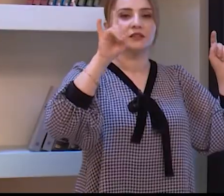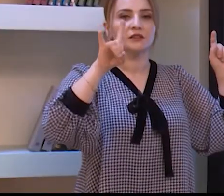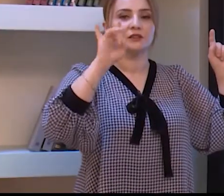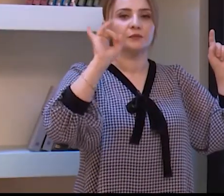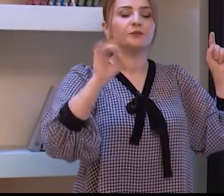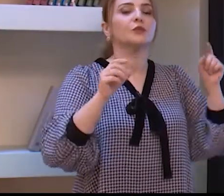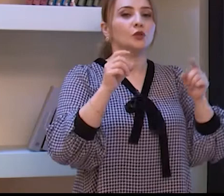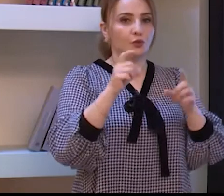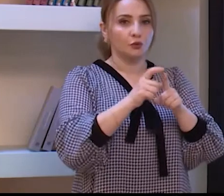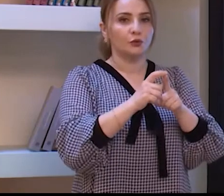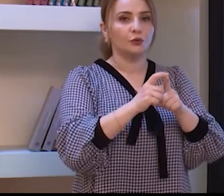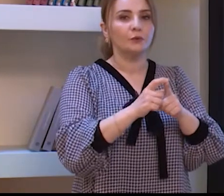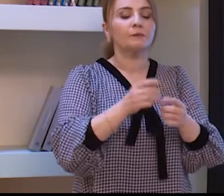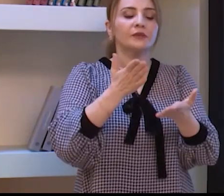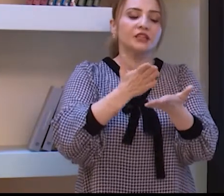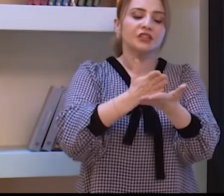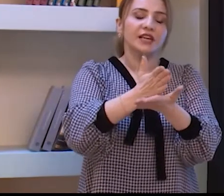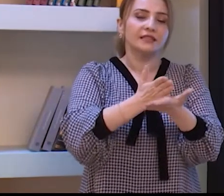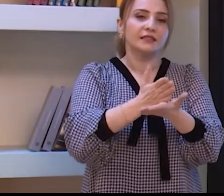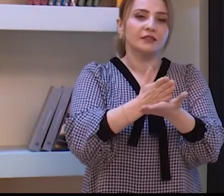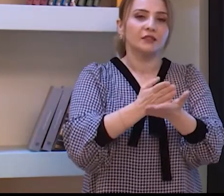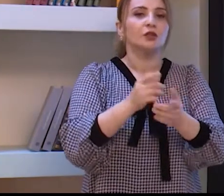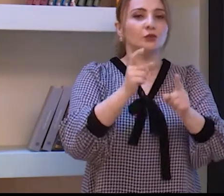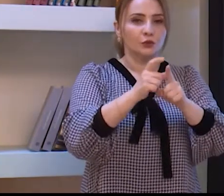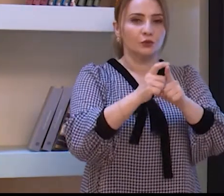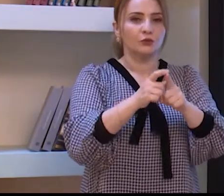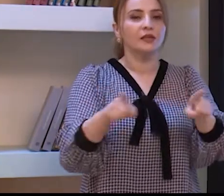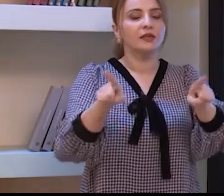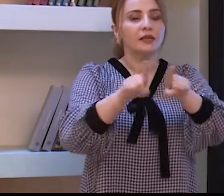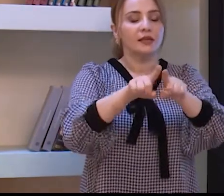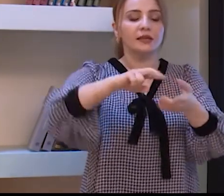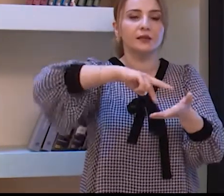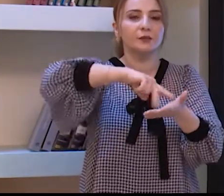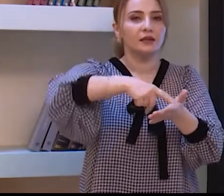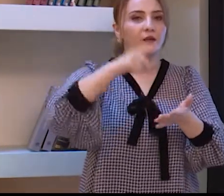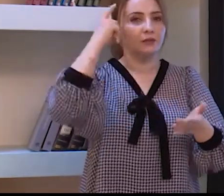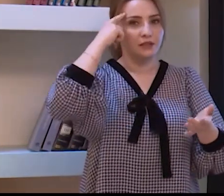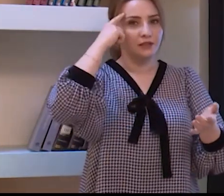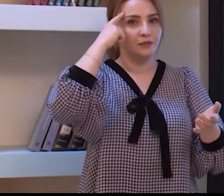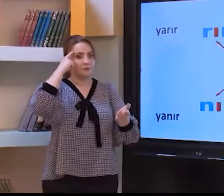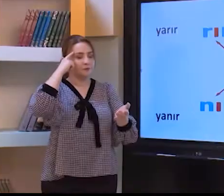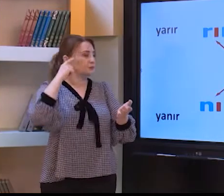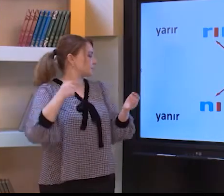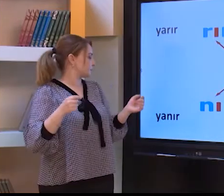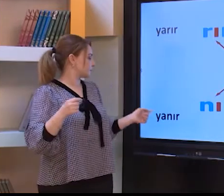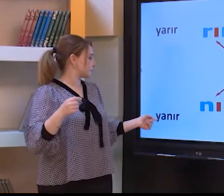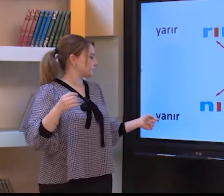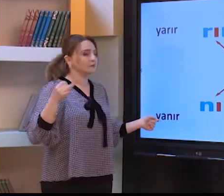Yarır sözü kəsir sözü ilə eyni məna bildirir.